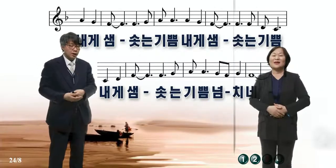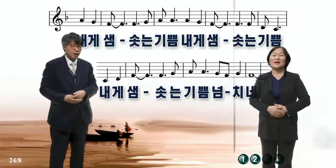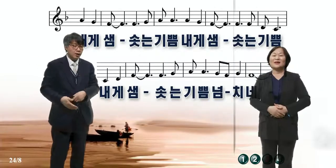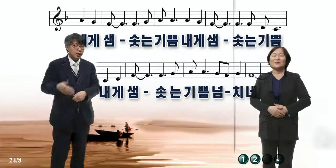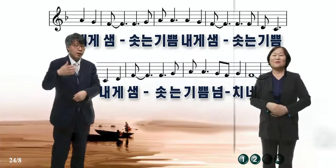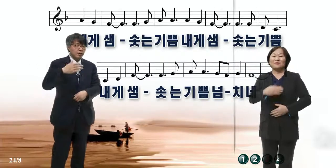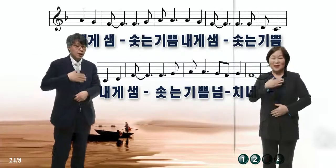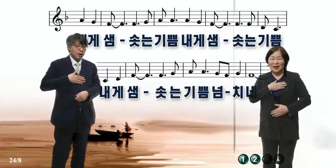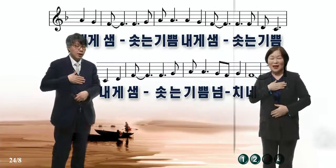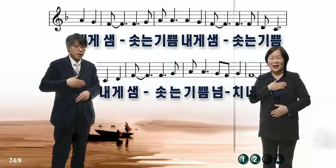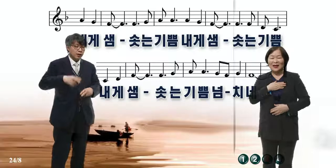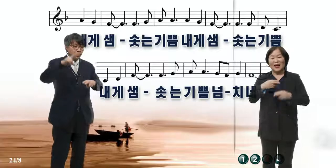넘치네. 내게